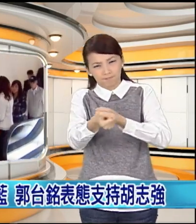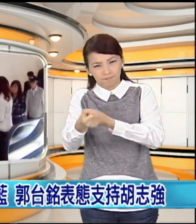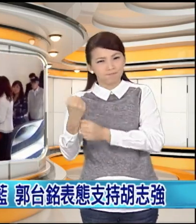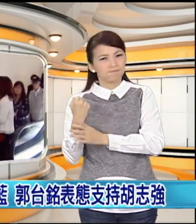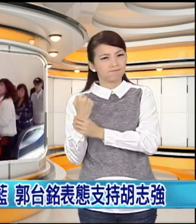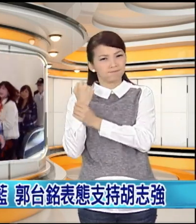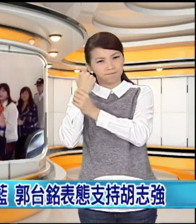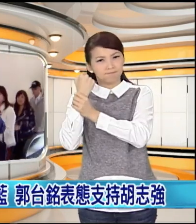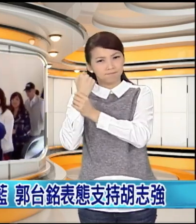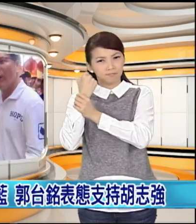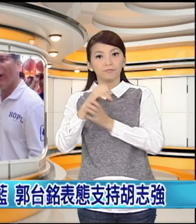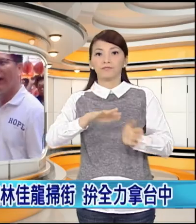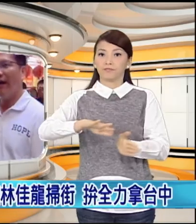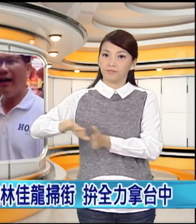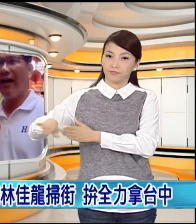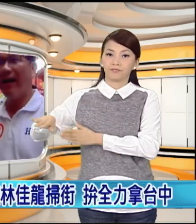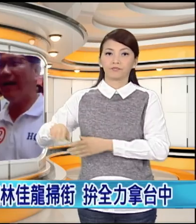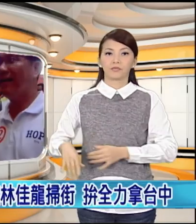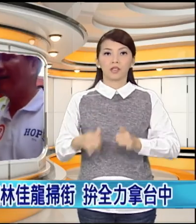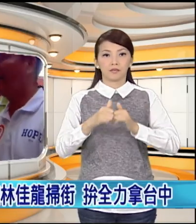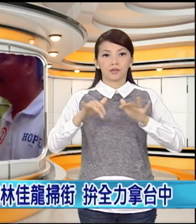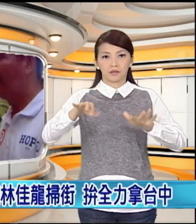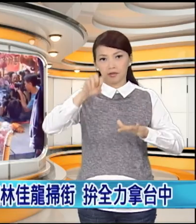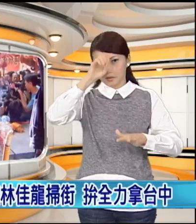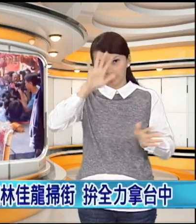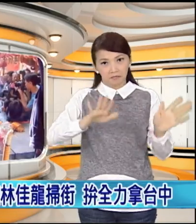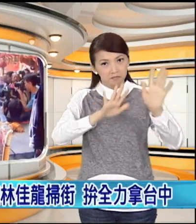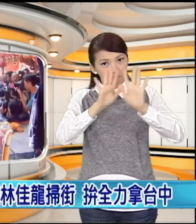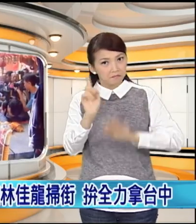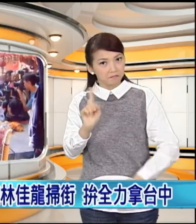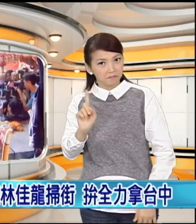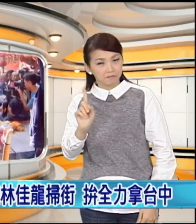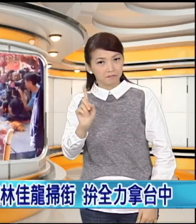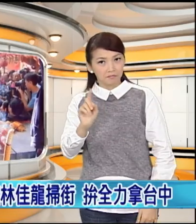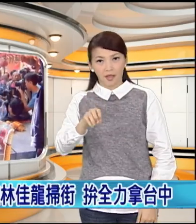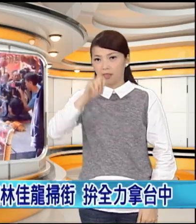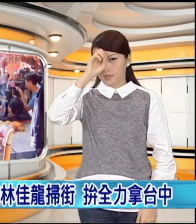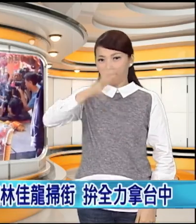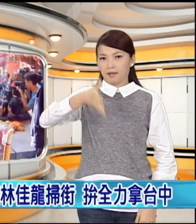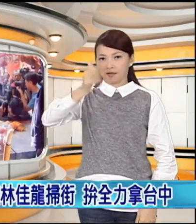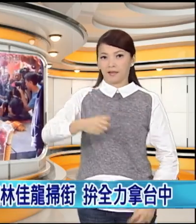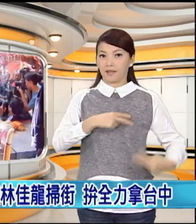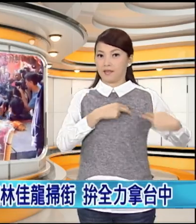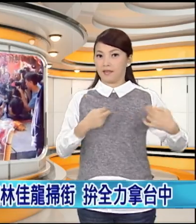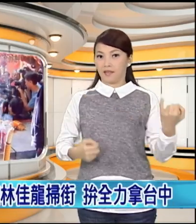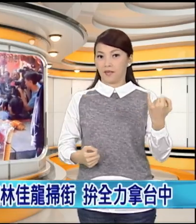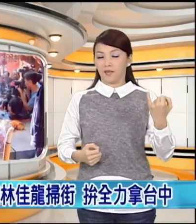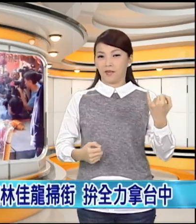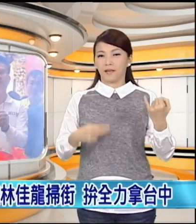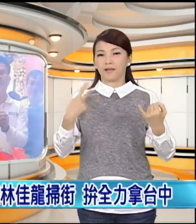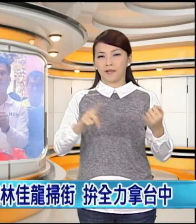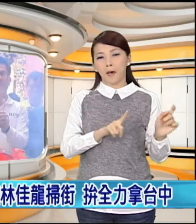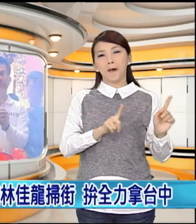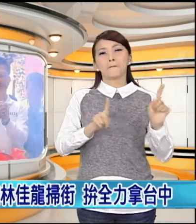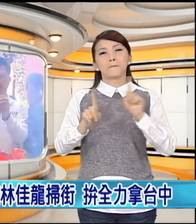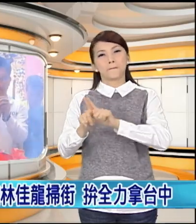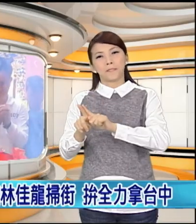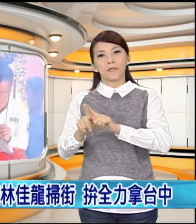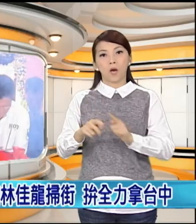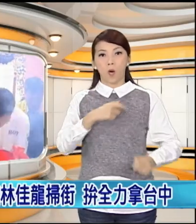而民进党主席蔡英文则是再度陪同党籍市长候选人林佳龙去